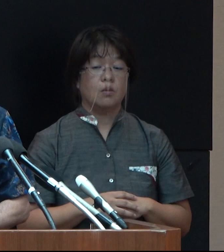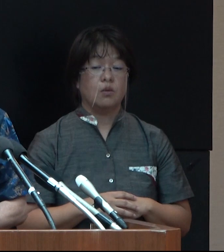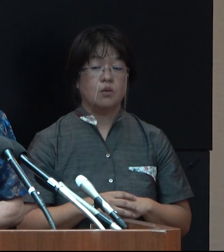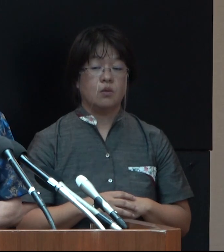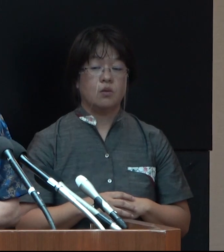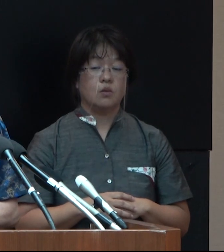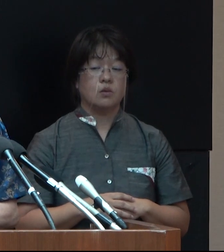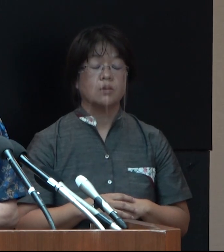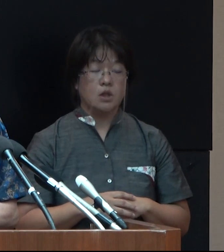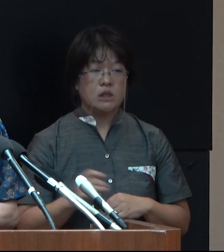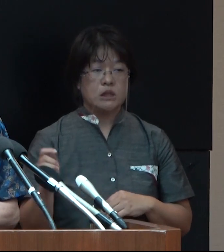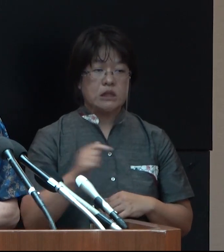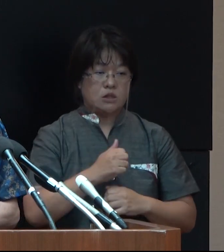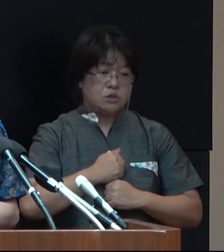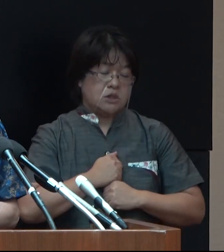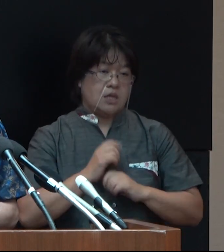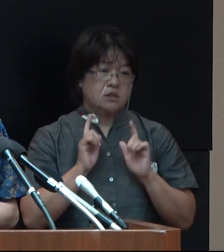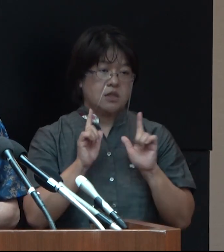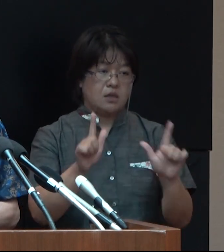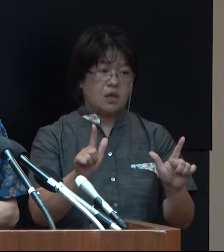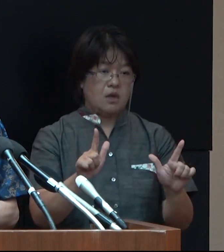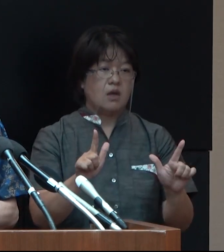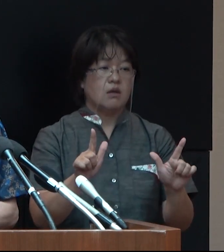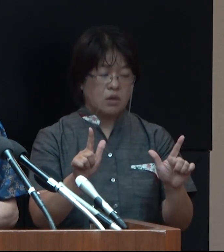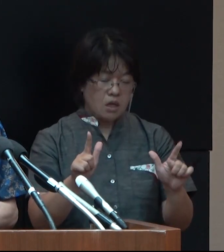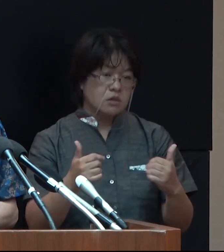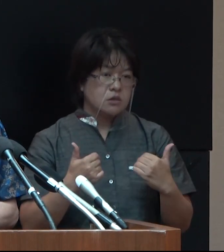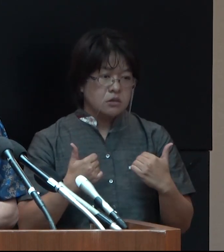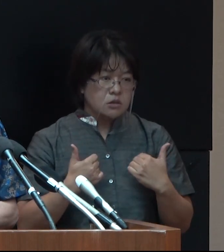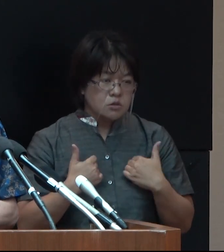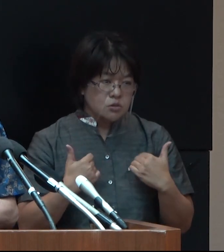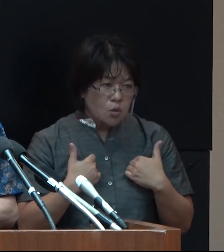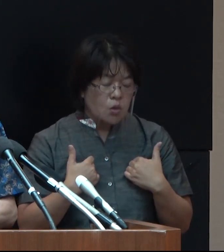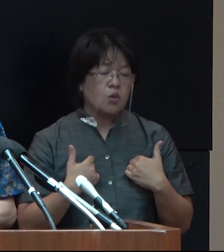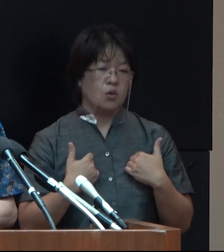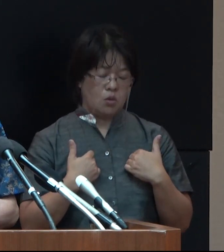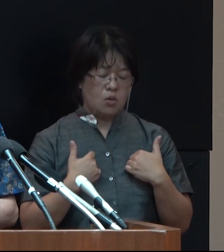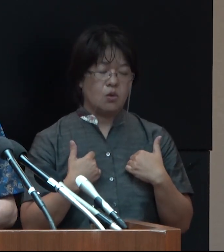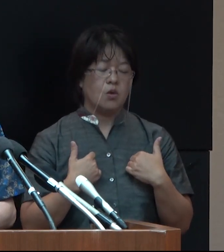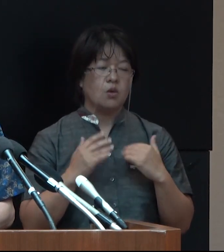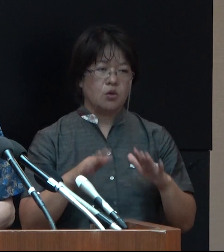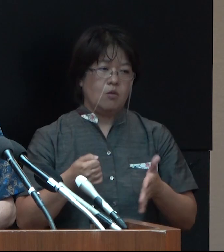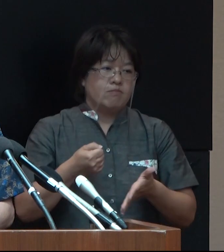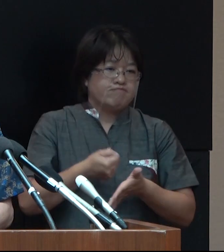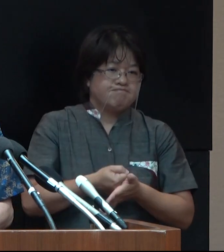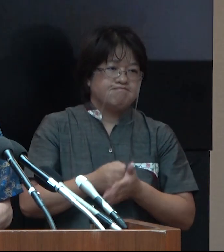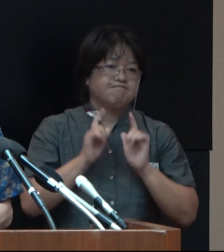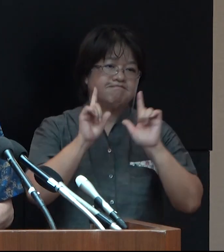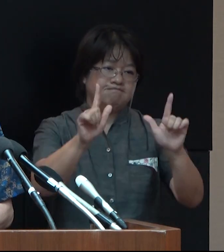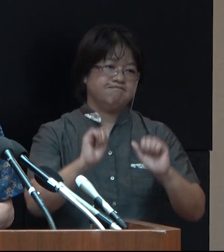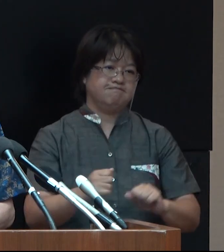この緊急事態宣言を発出しなければいけないということで発出をさせ